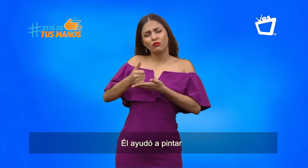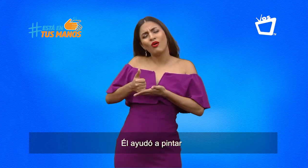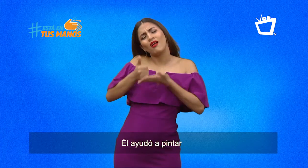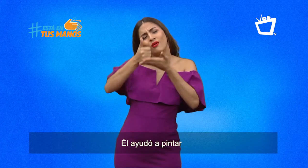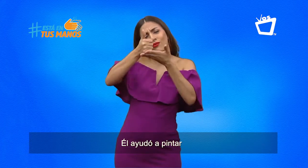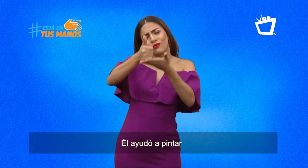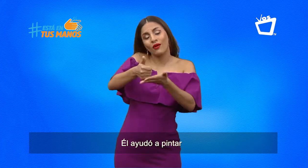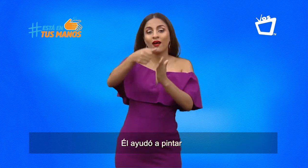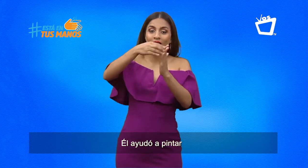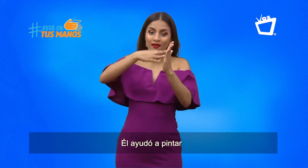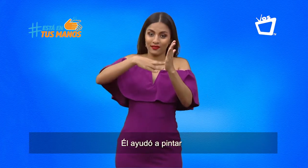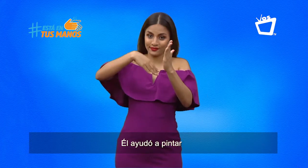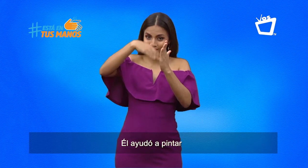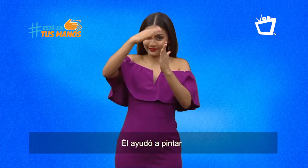él ayudó a pintar